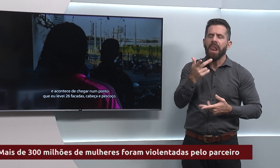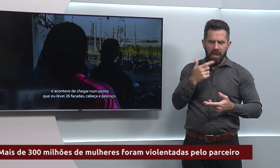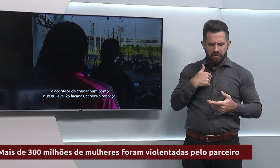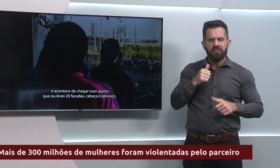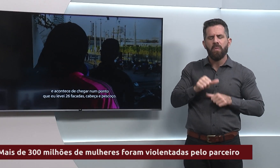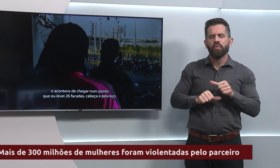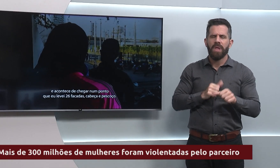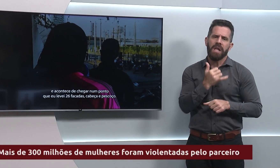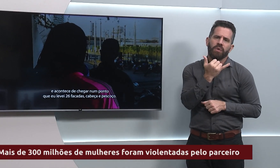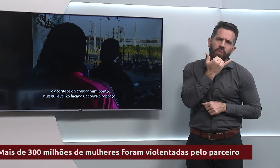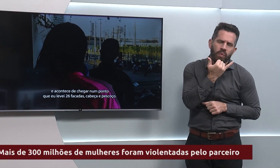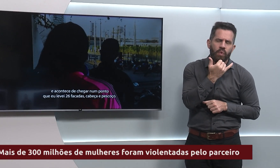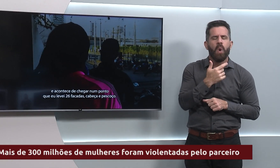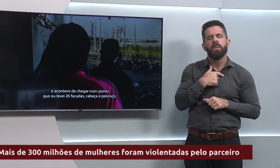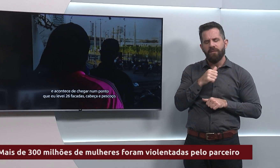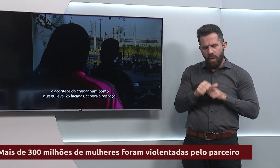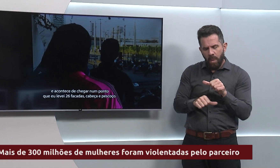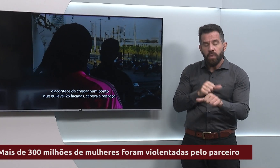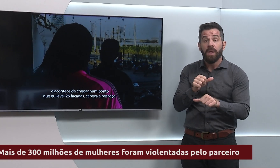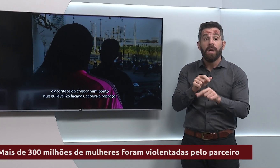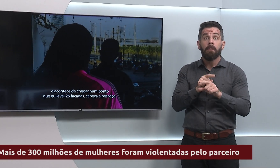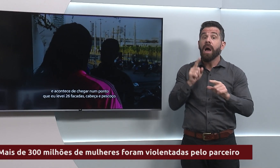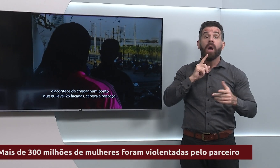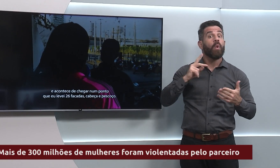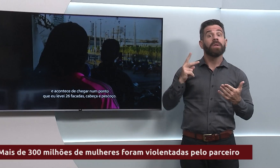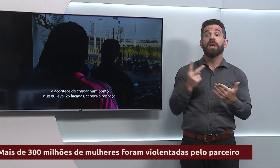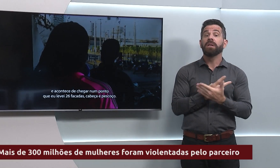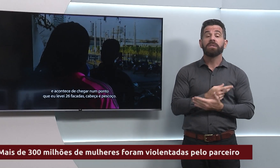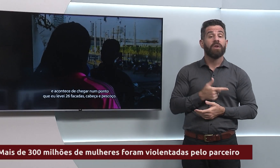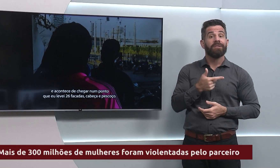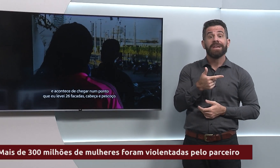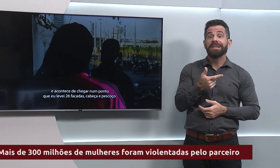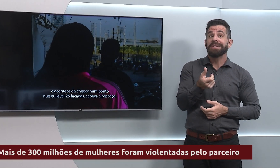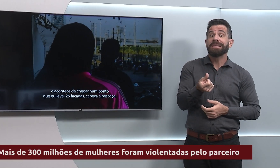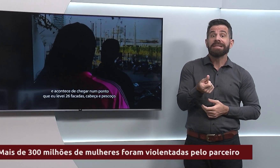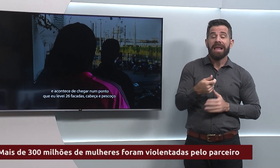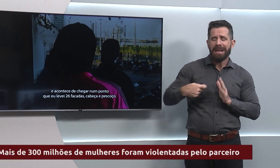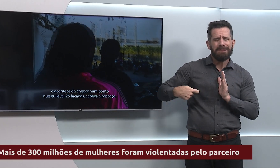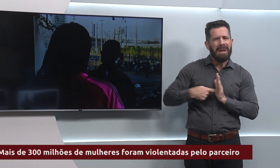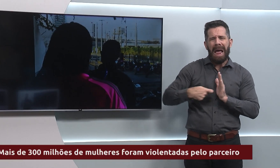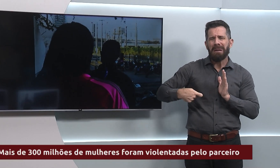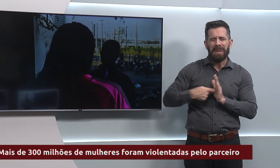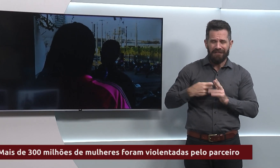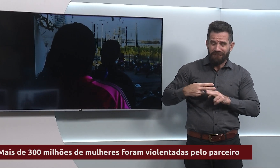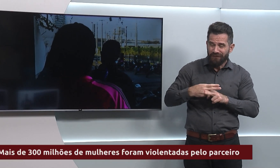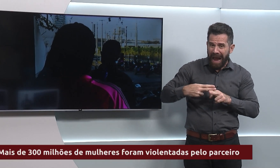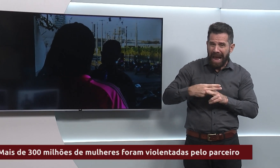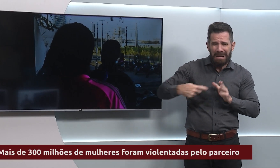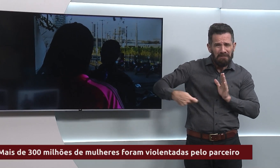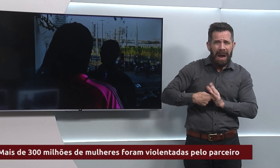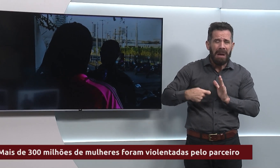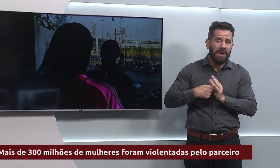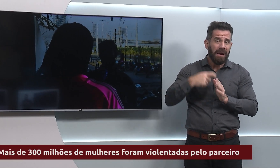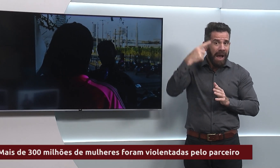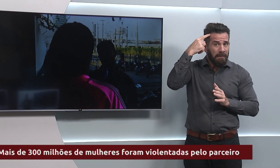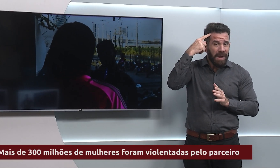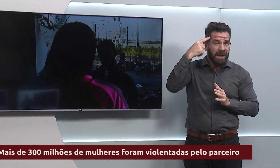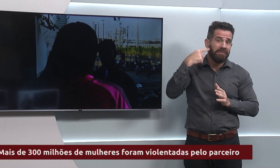chegar num ponto que eu levei 26 facadas. Cabeça e pescoço. Com o passar do tempo, as agressões verbais se